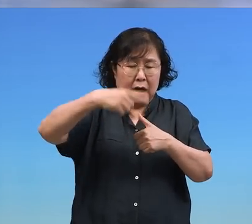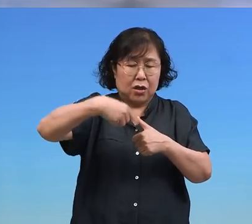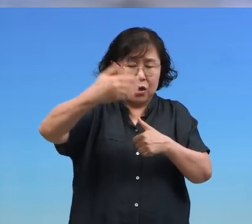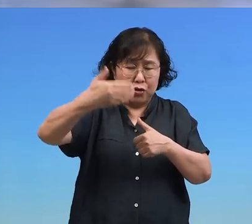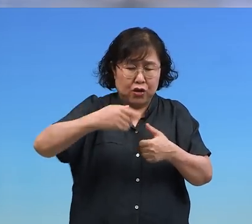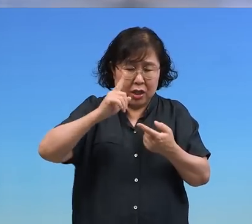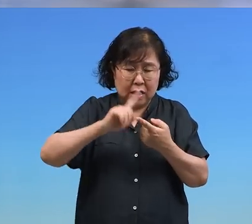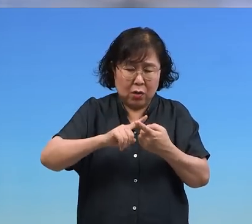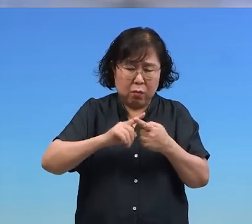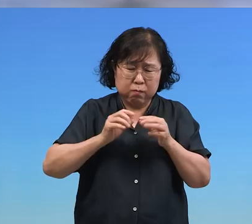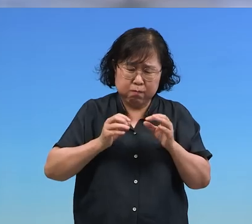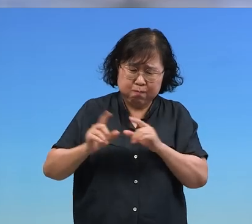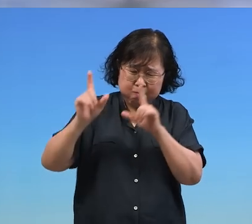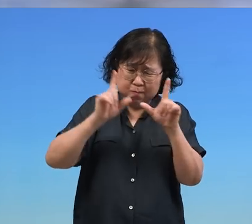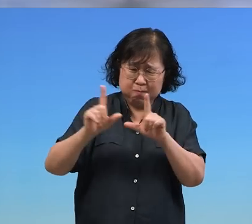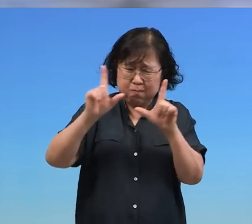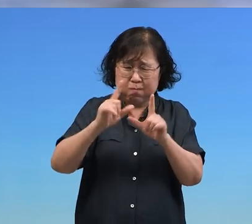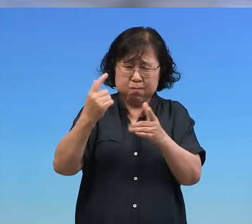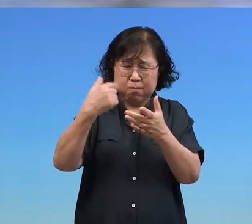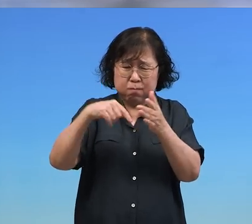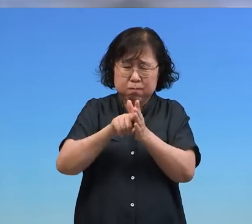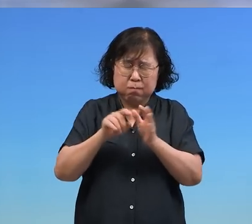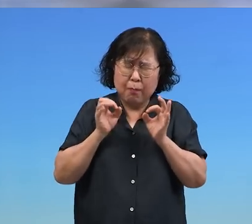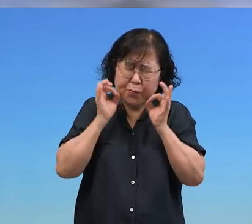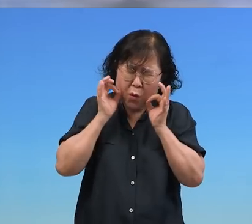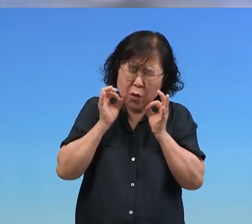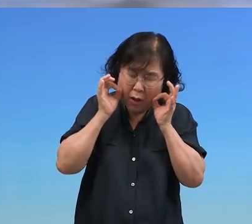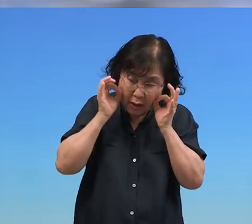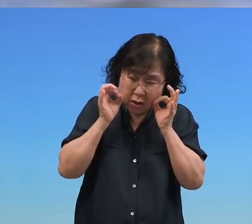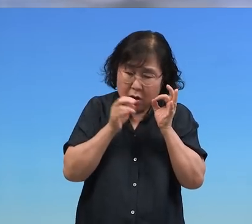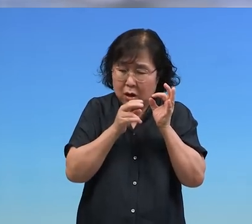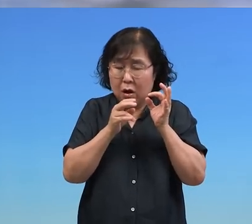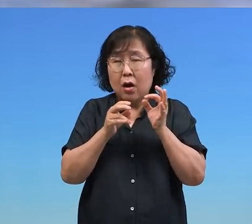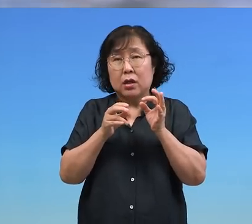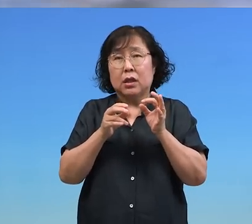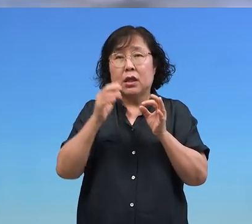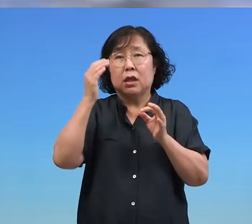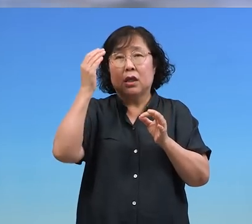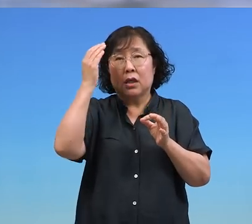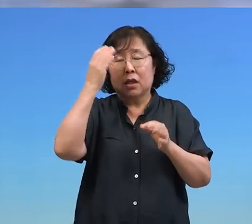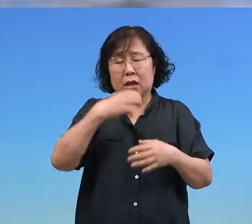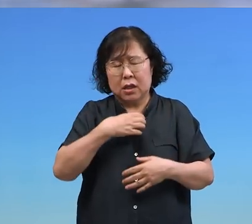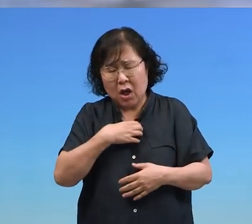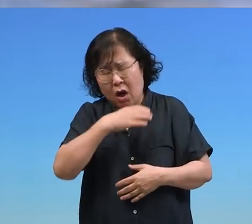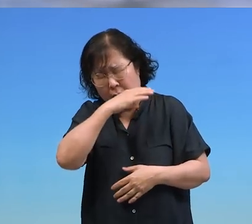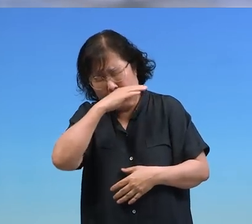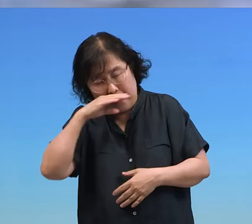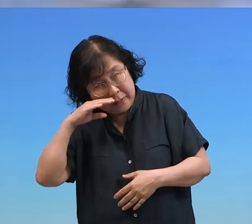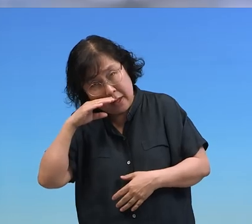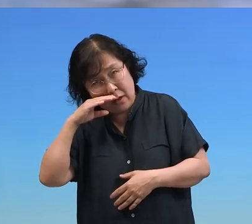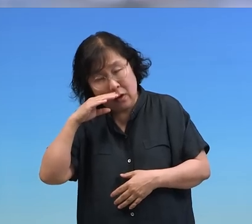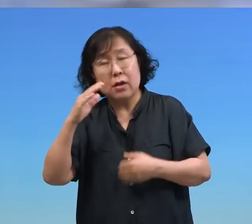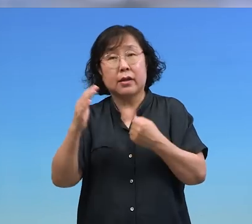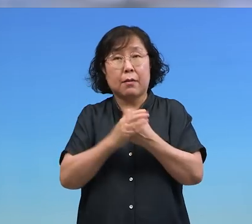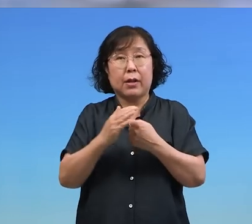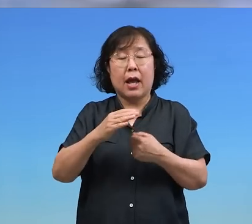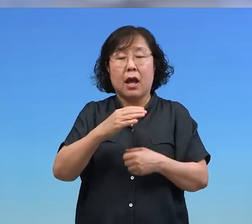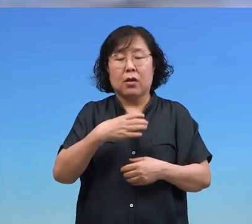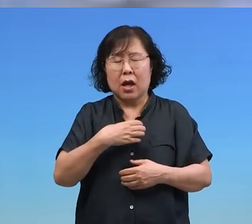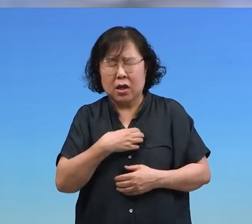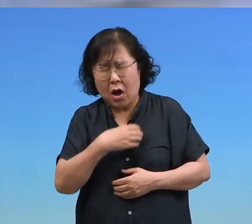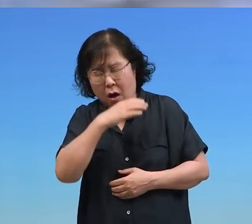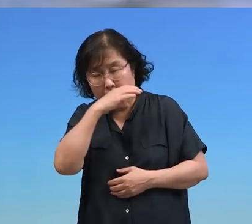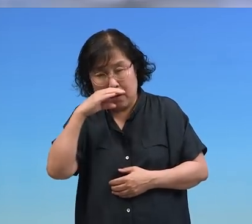경건입니다 그래서 저는 오늘 이 본부 말씀을 가지고요 이 경건 회복과 관련해서